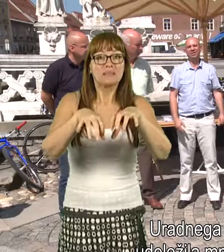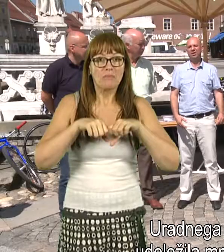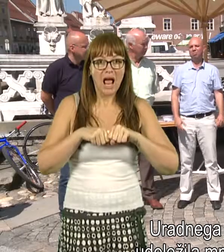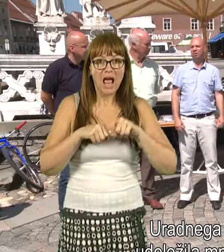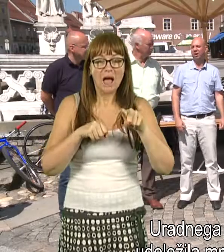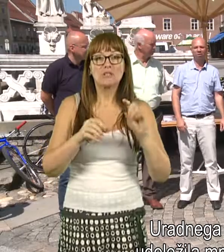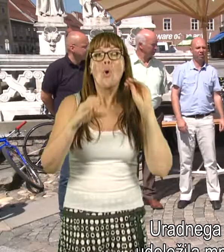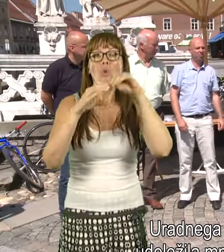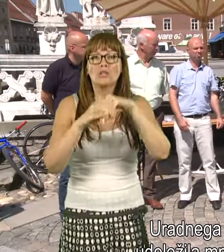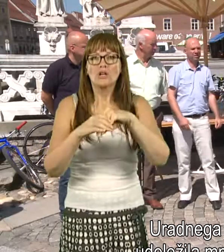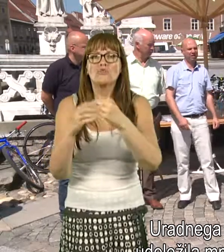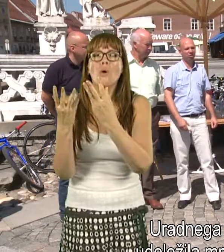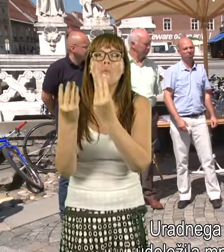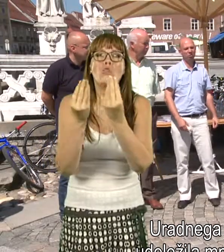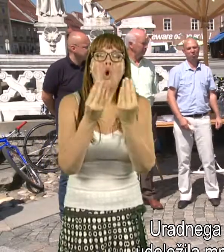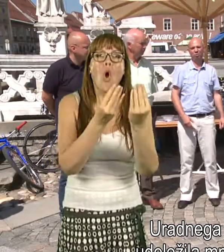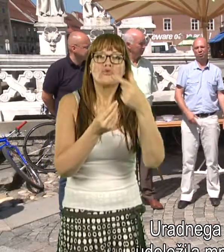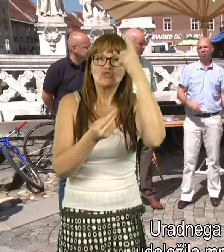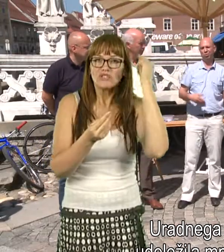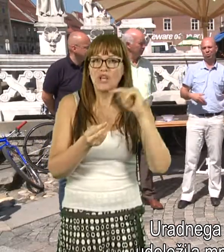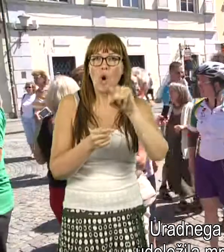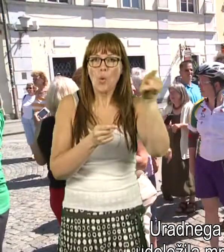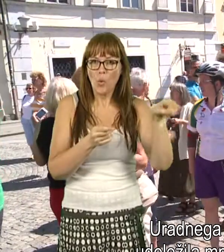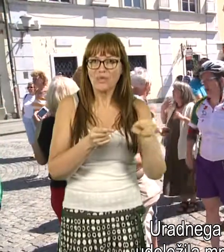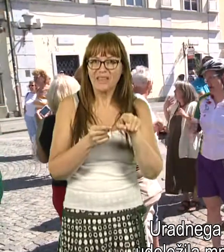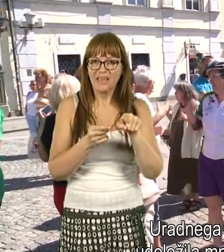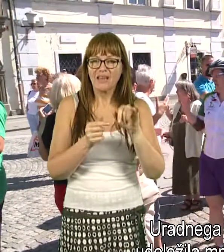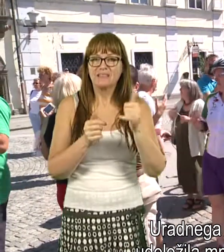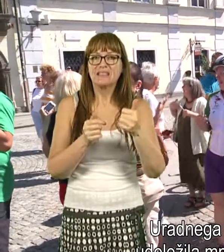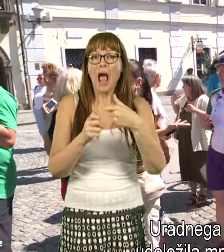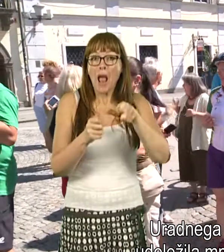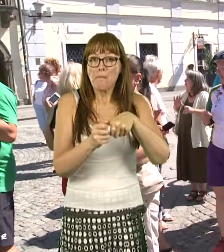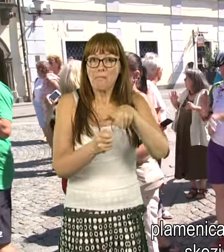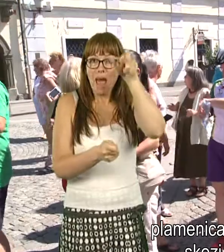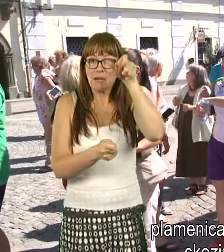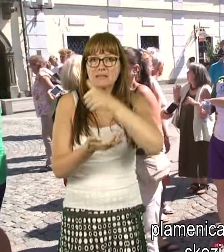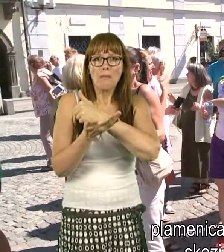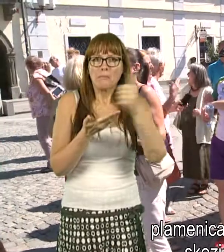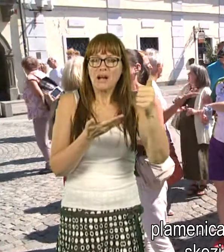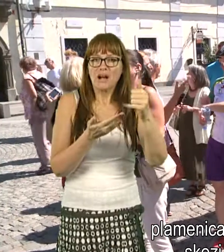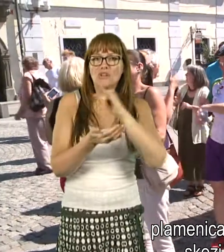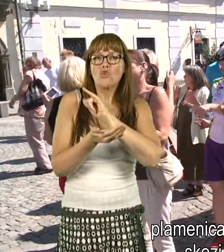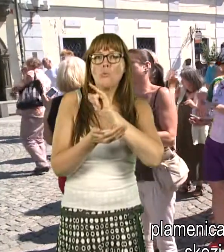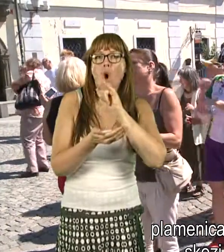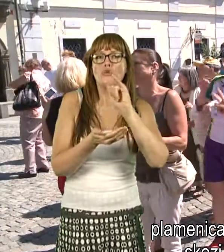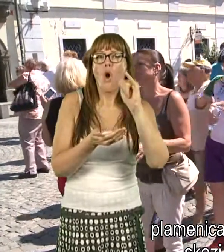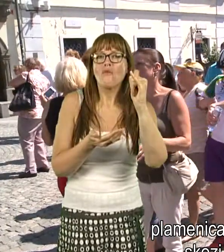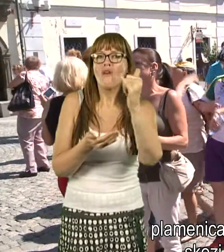Uradnega sprejema se je udeležila množica ljudi, saj je plamenica prvič potovala skozi Slovenijo.